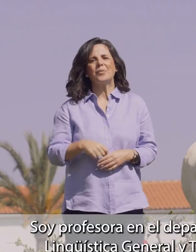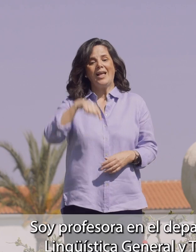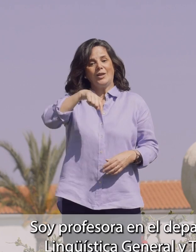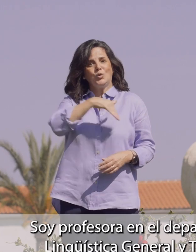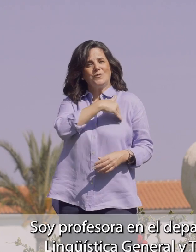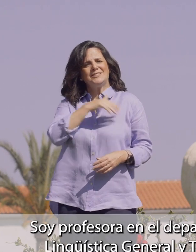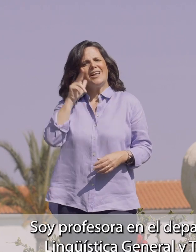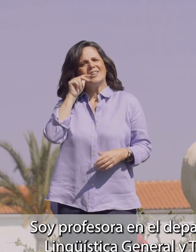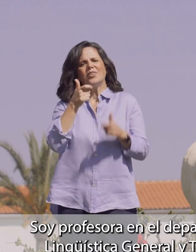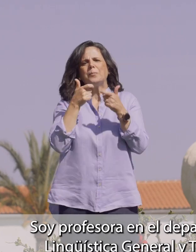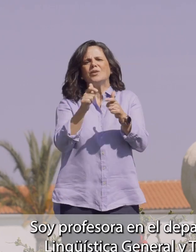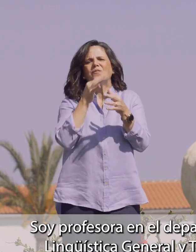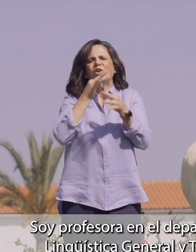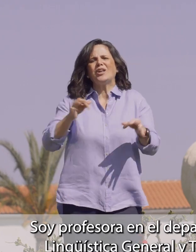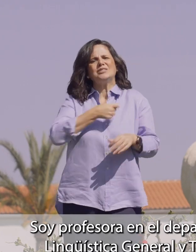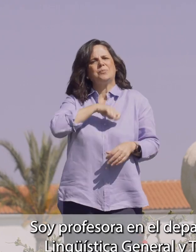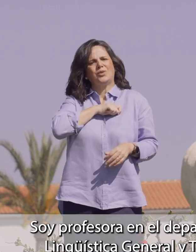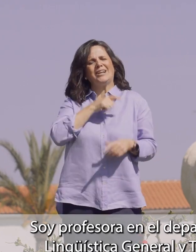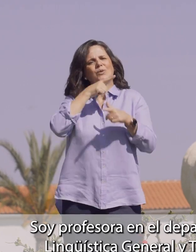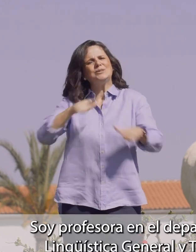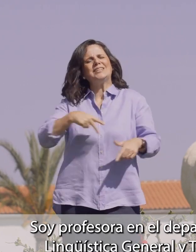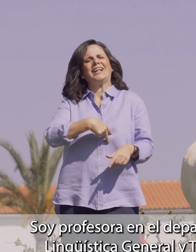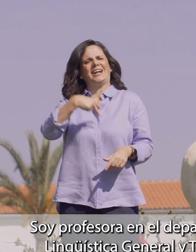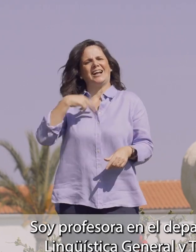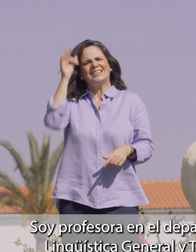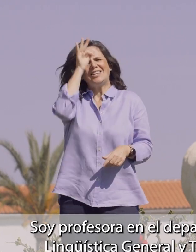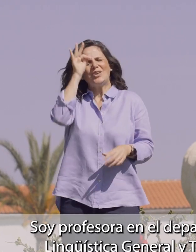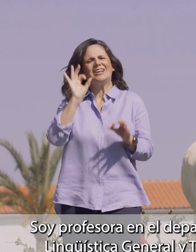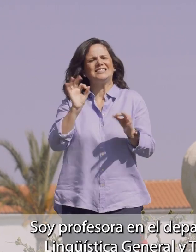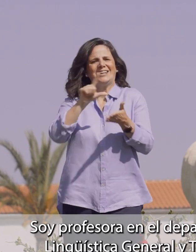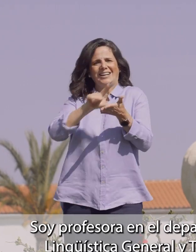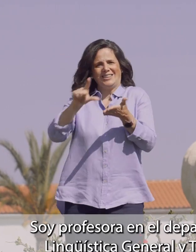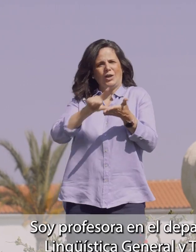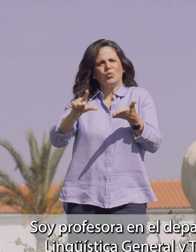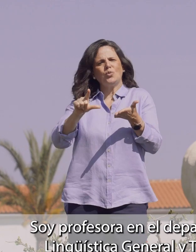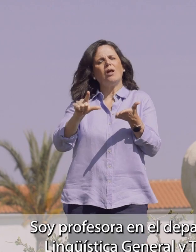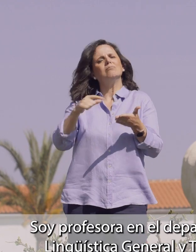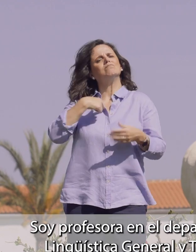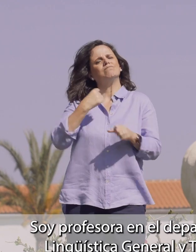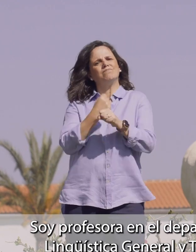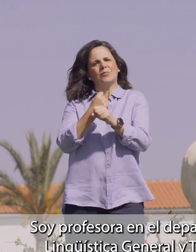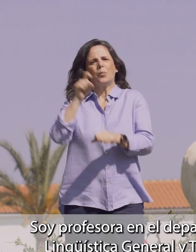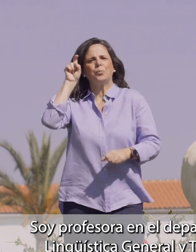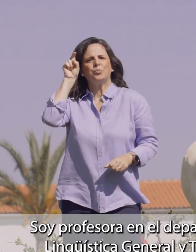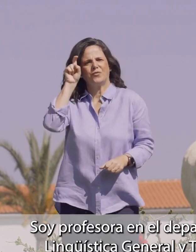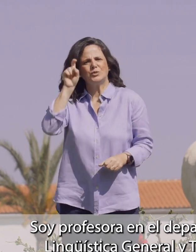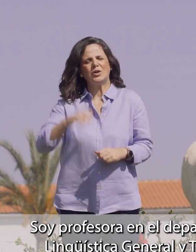Soy profesora en el Departamento de Filología Española, Lingüística General y Teoría de la Literatura de la Universidad de Alicante.